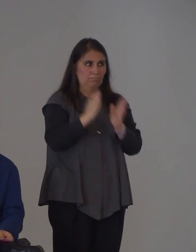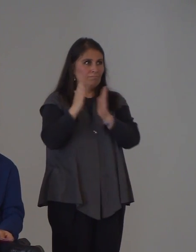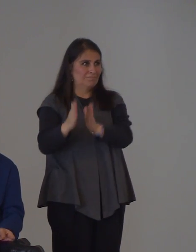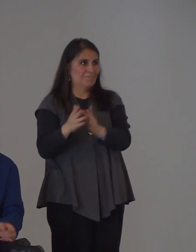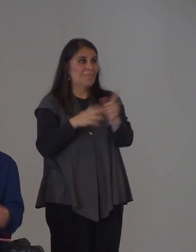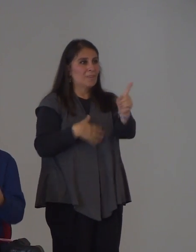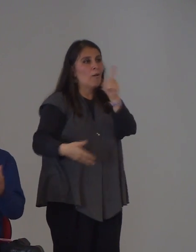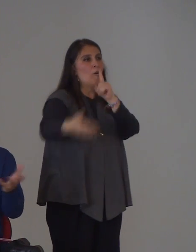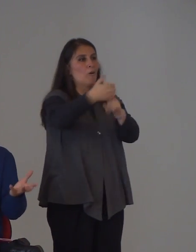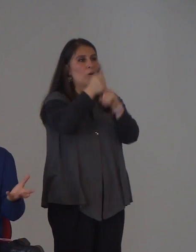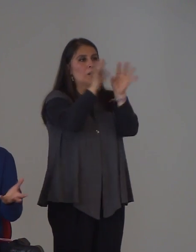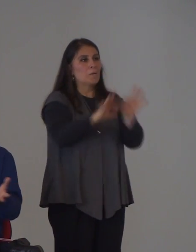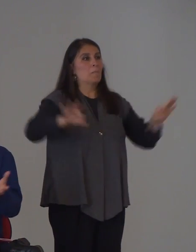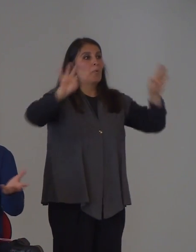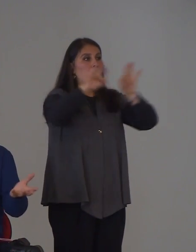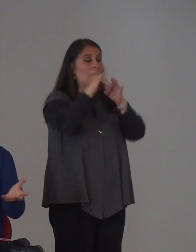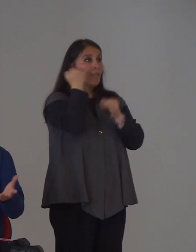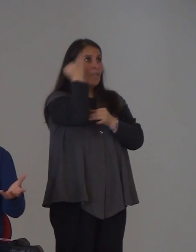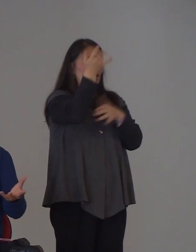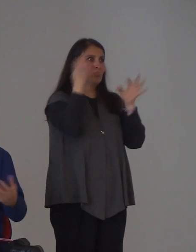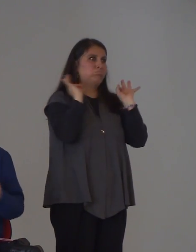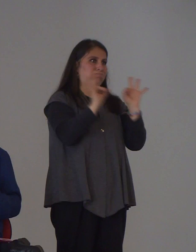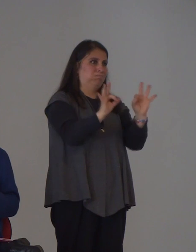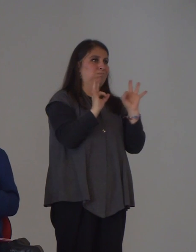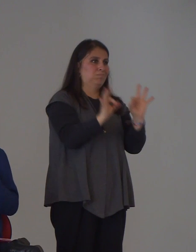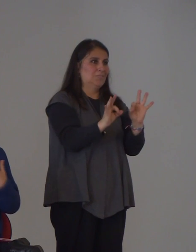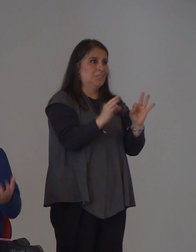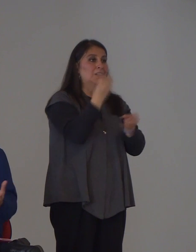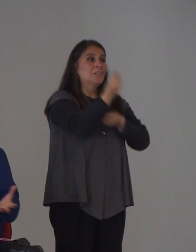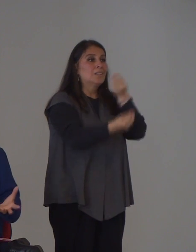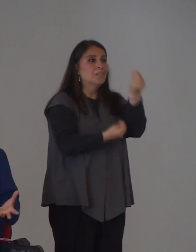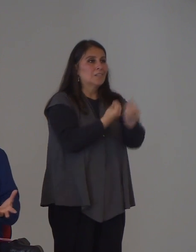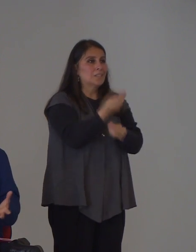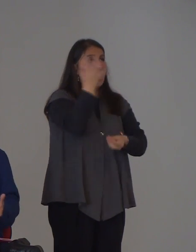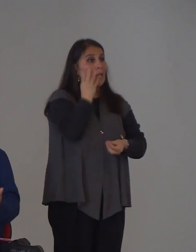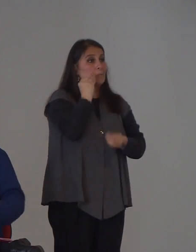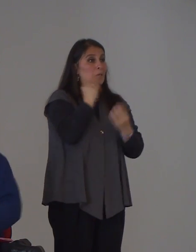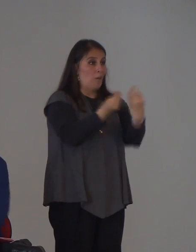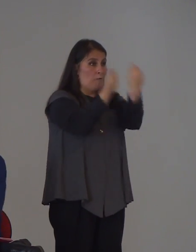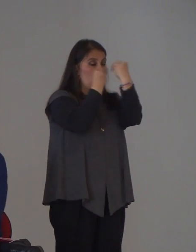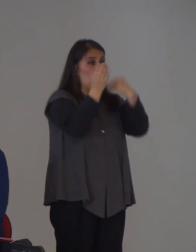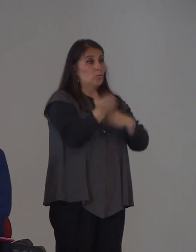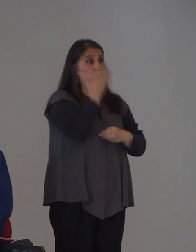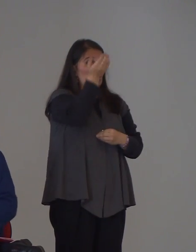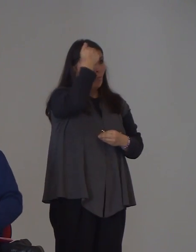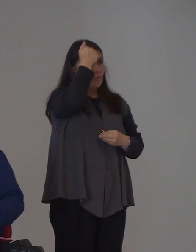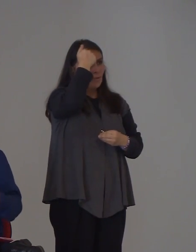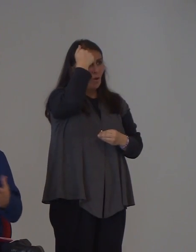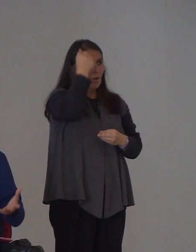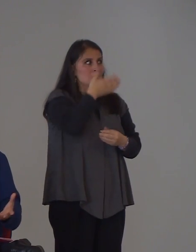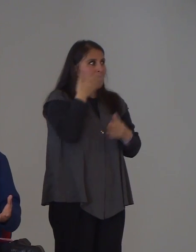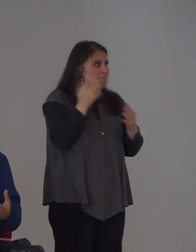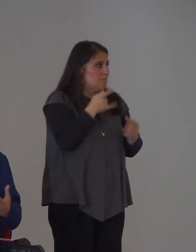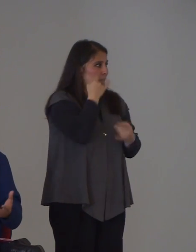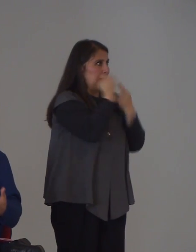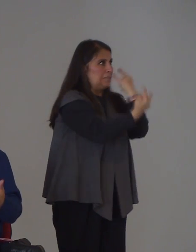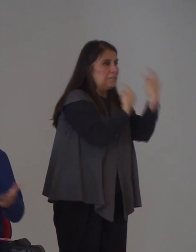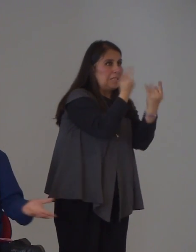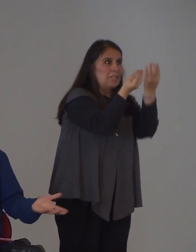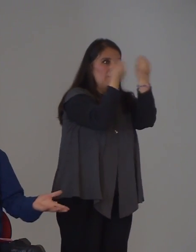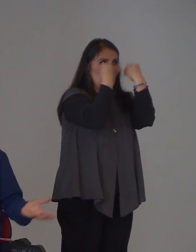importantes, como buenas ideas que hicieron que la experiencia de formarse como maestro fuera una experiencia más rica, más